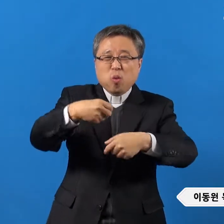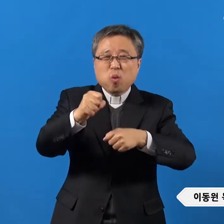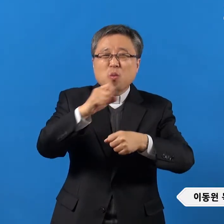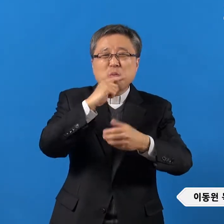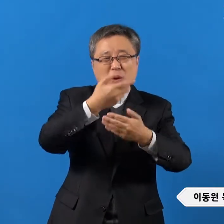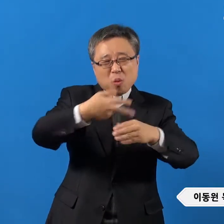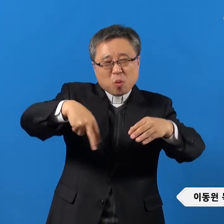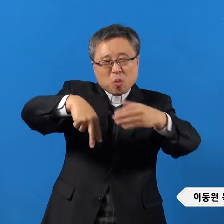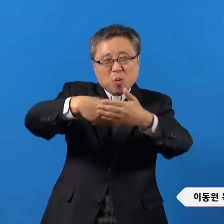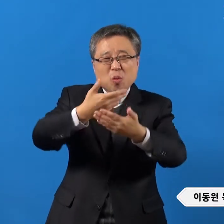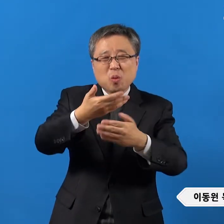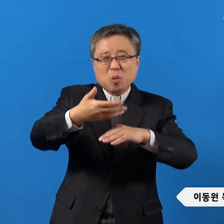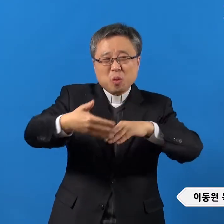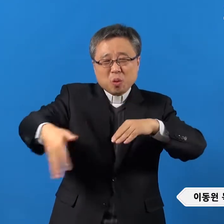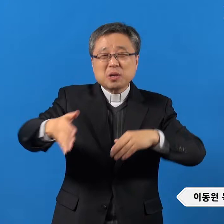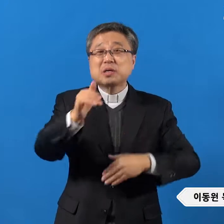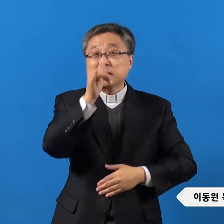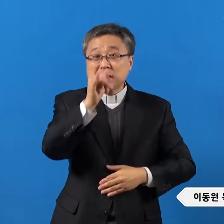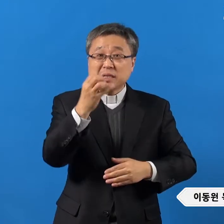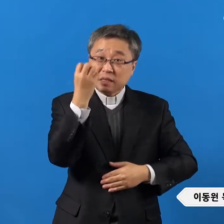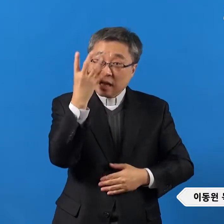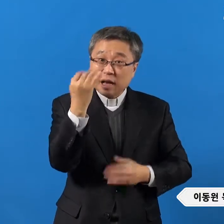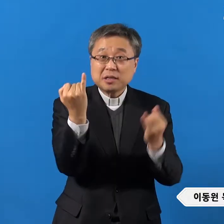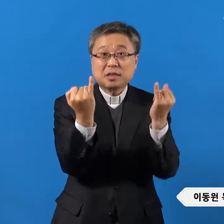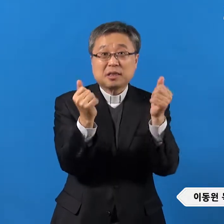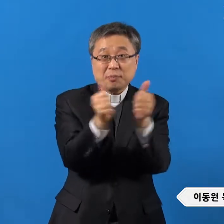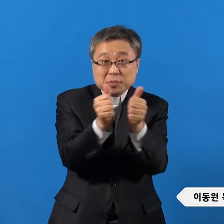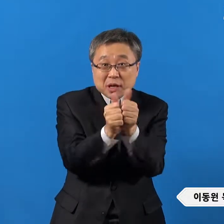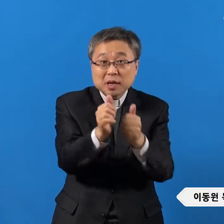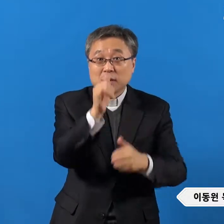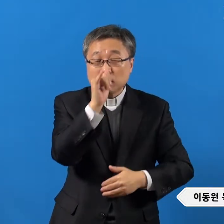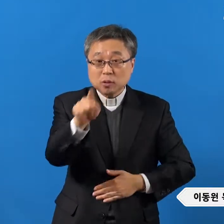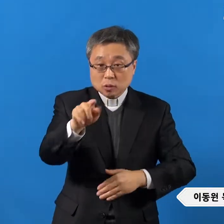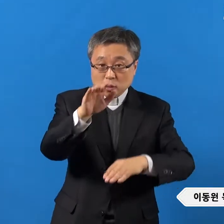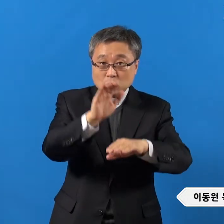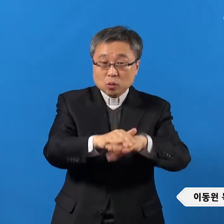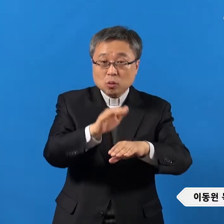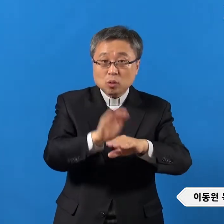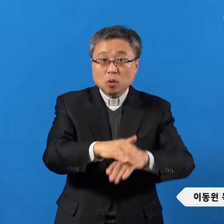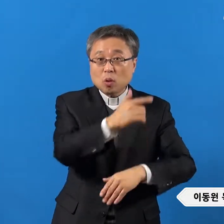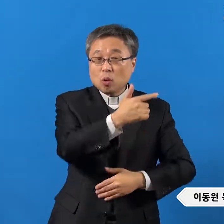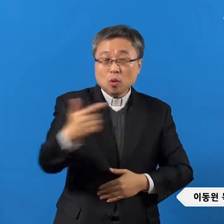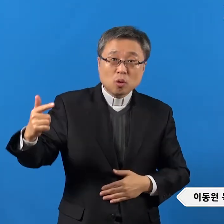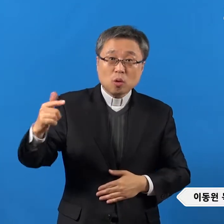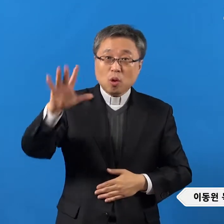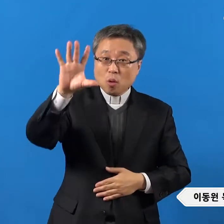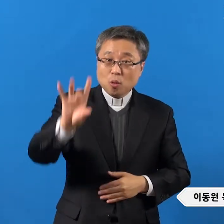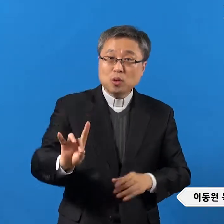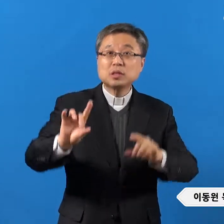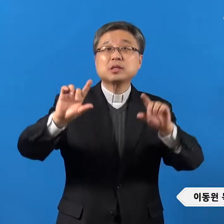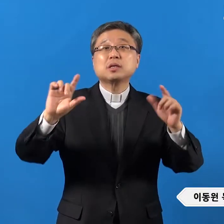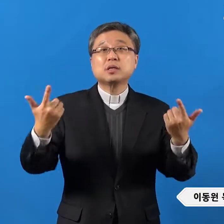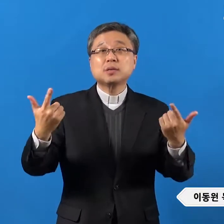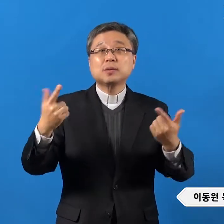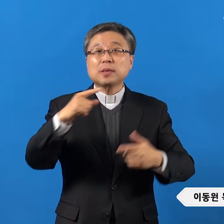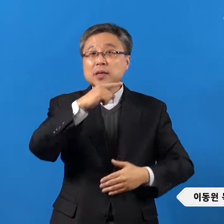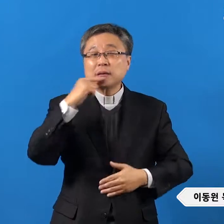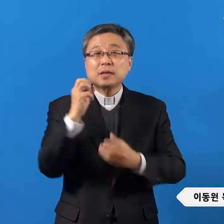있었던 이상한 사내가 있었습니다. 그런데 그의 손에는 매우 어울리지 않게 장미꽃 한